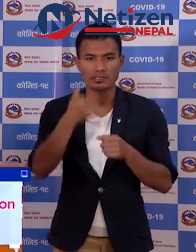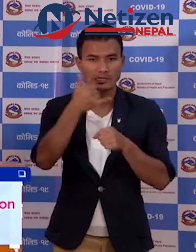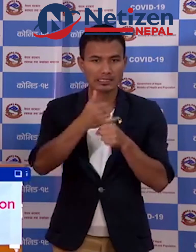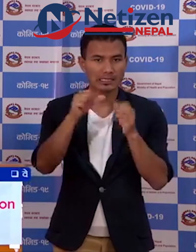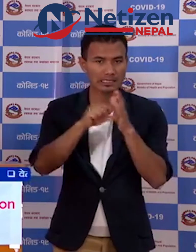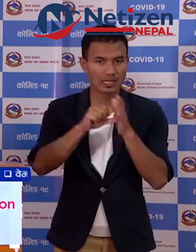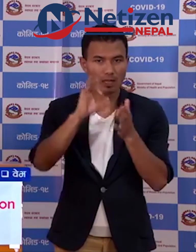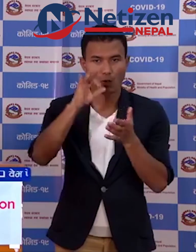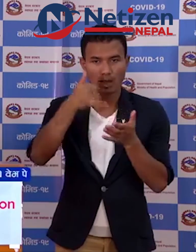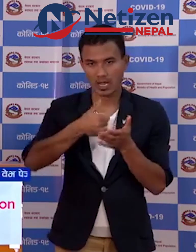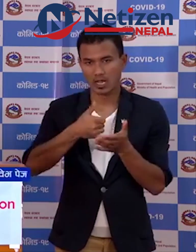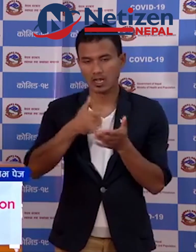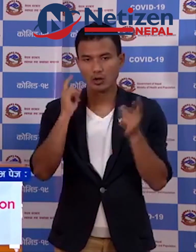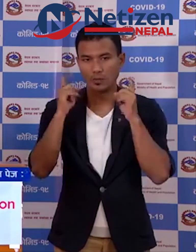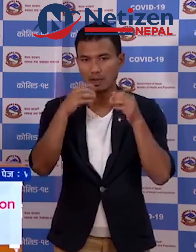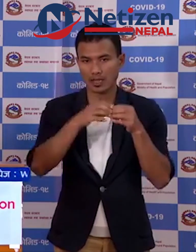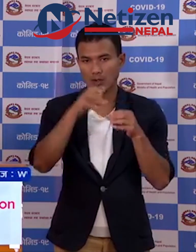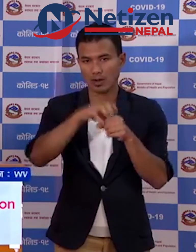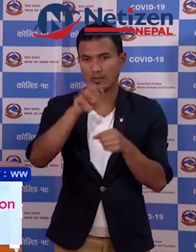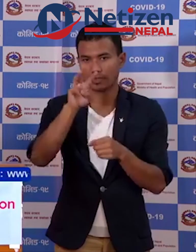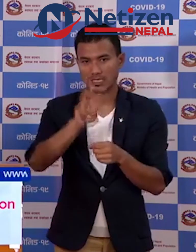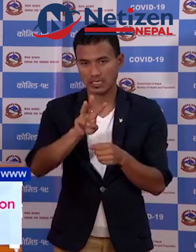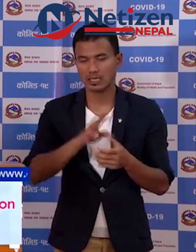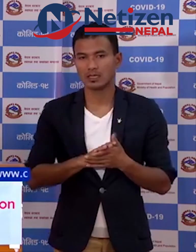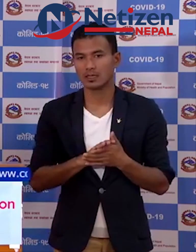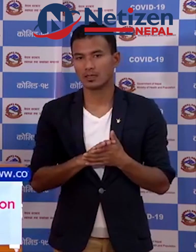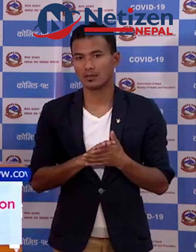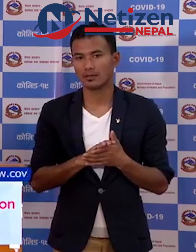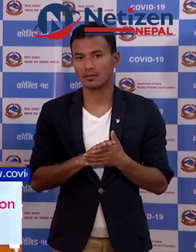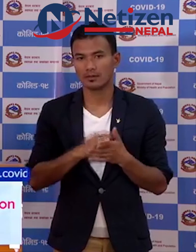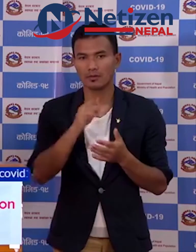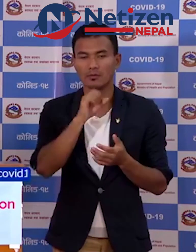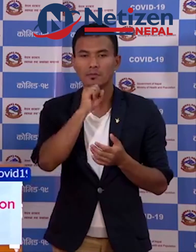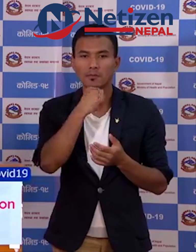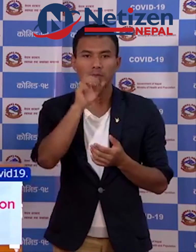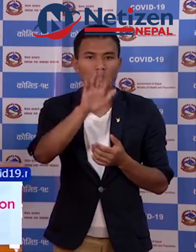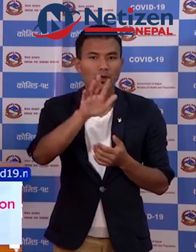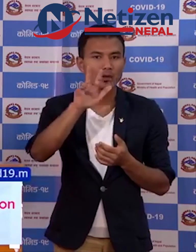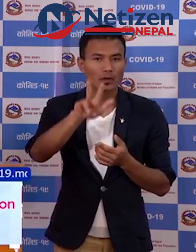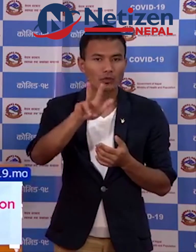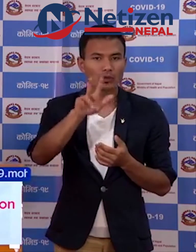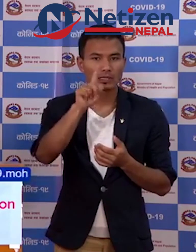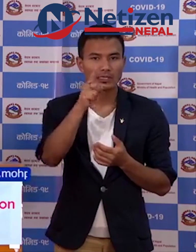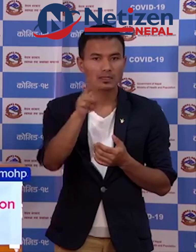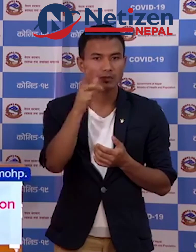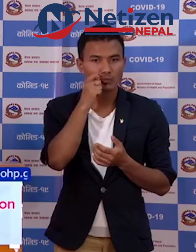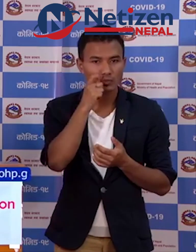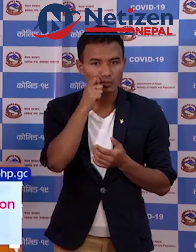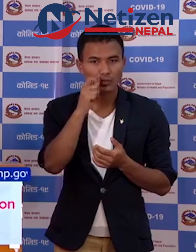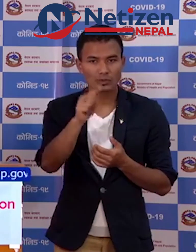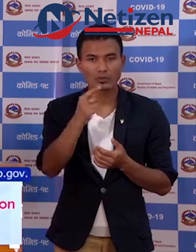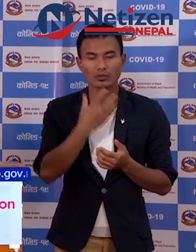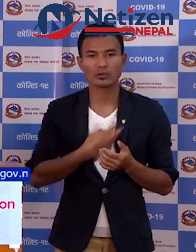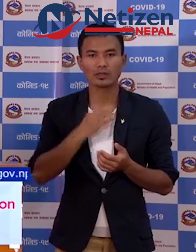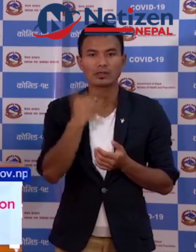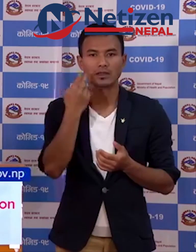स्याङ्जा जिल्ला वालिङ नगरपालिका वडा नम्बर 3 को वर्ष 58 को एकजना पुरुषको